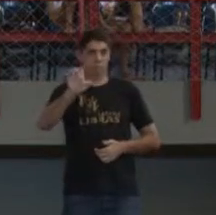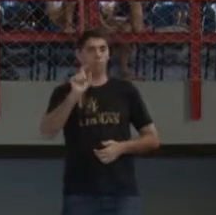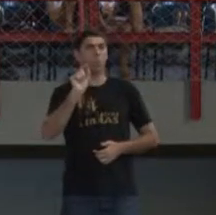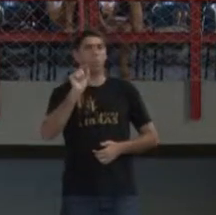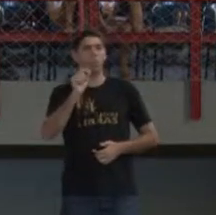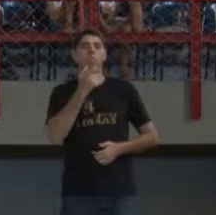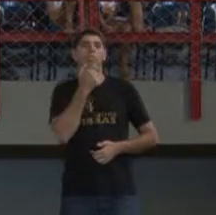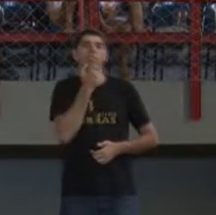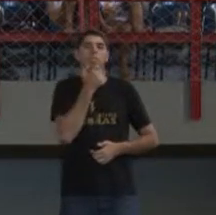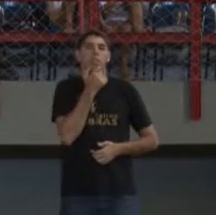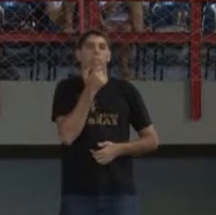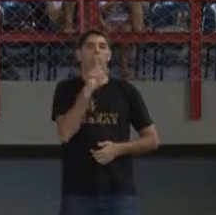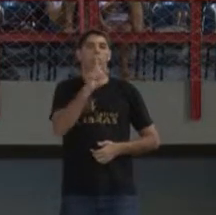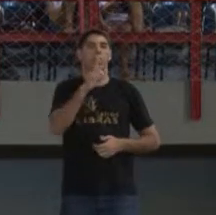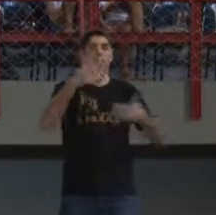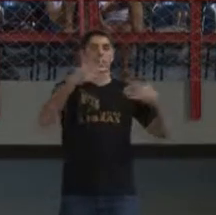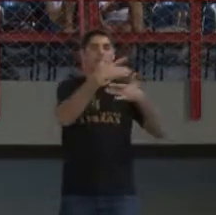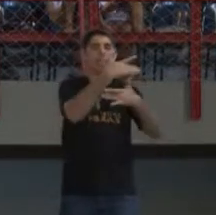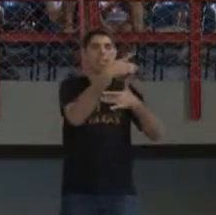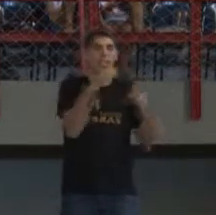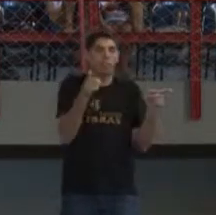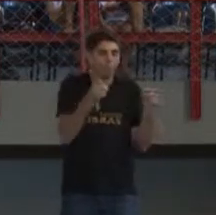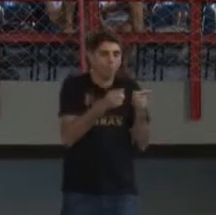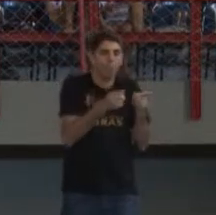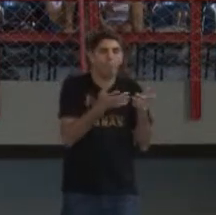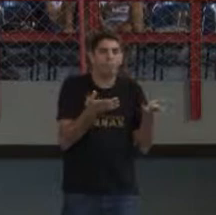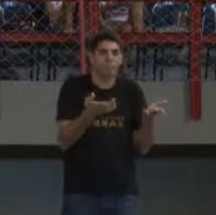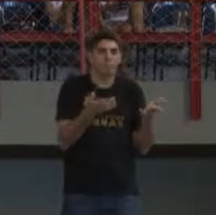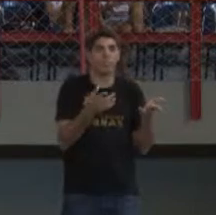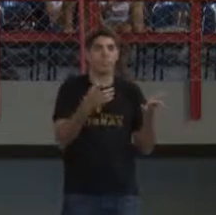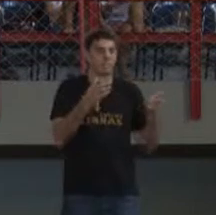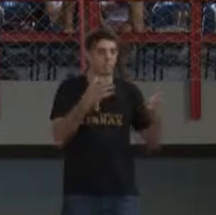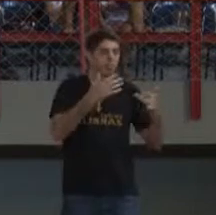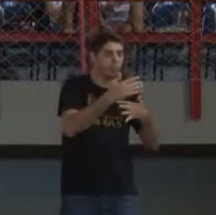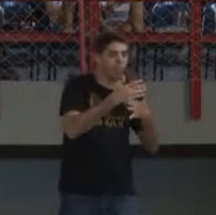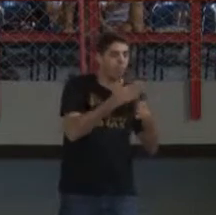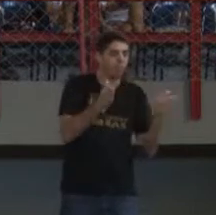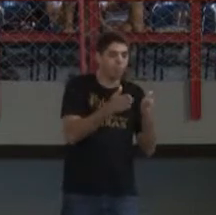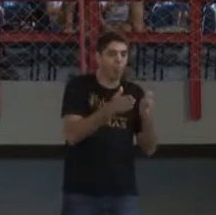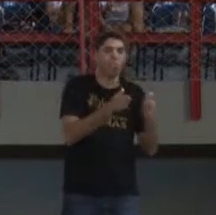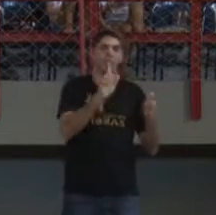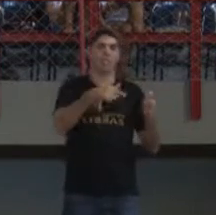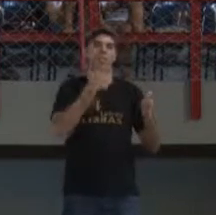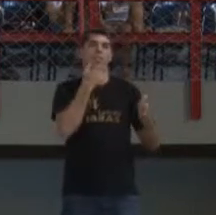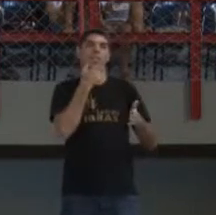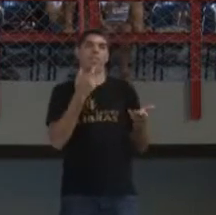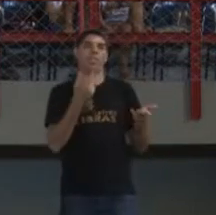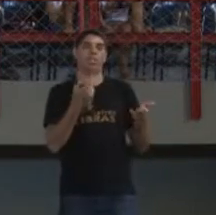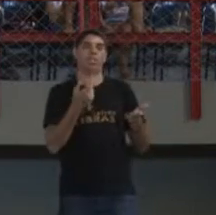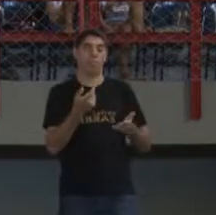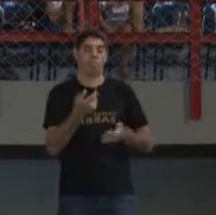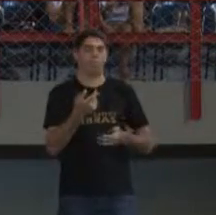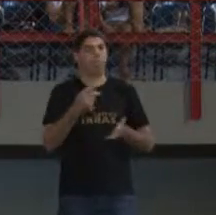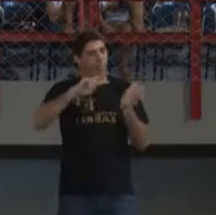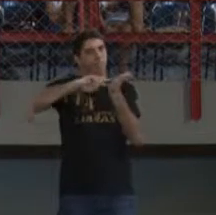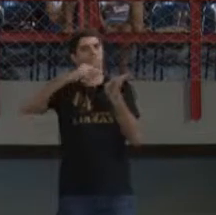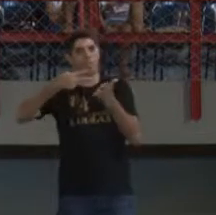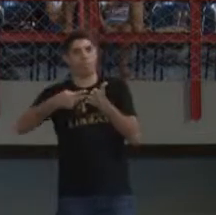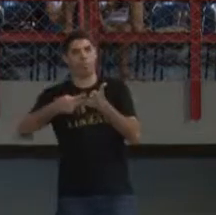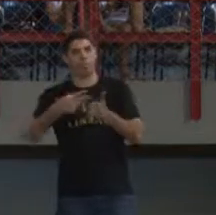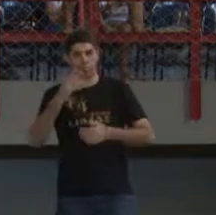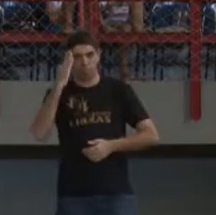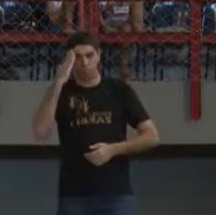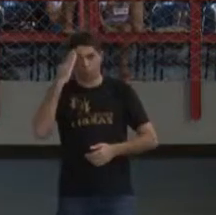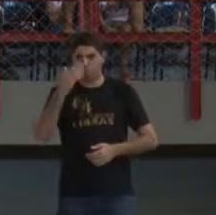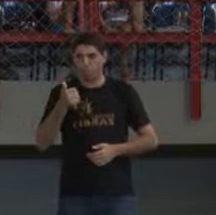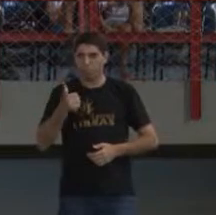inglês é mais chique. Não é cidade pequena, é Smallville. Tá beleza? Tudo tranquilo? Só o